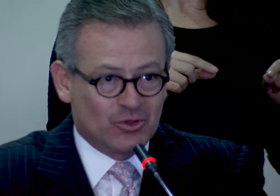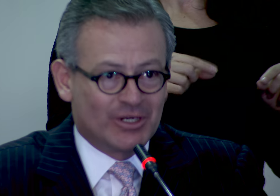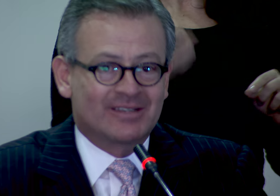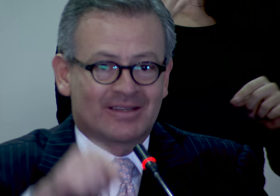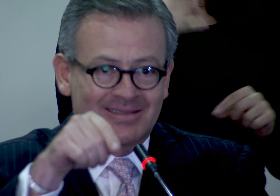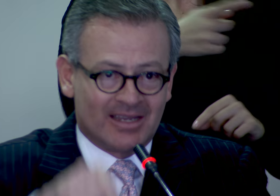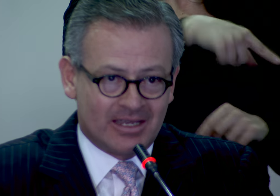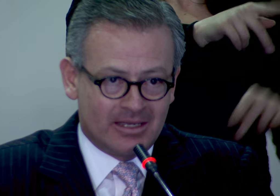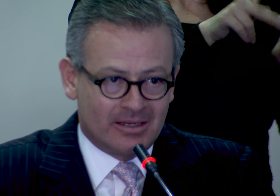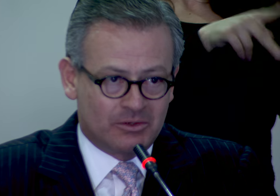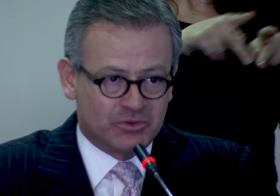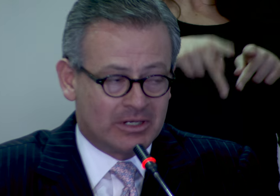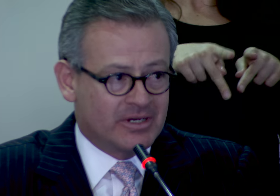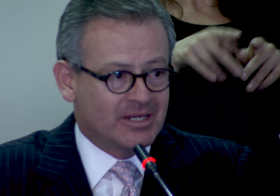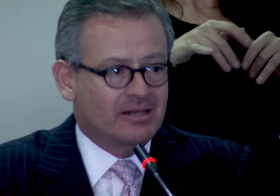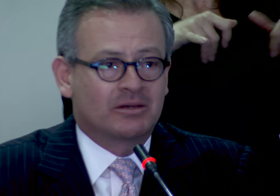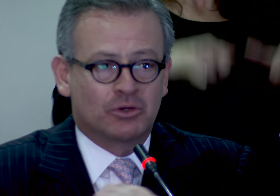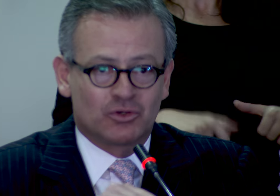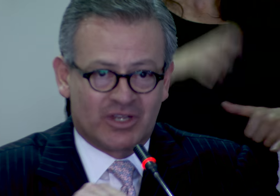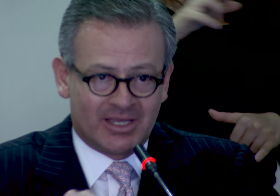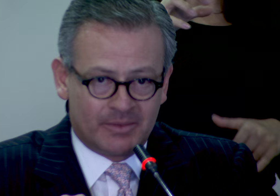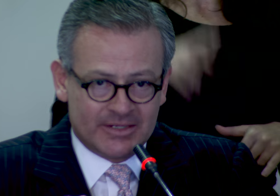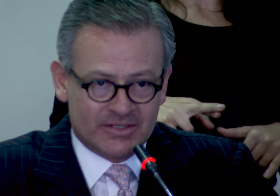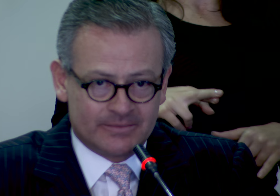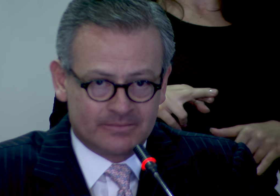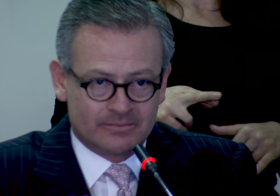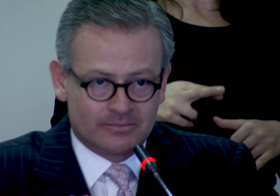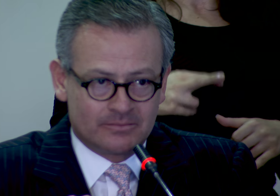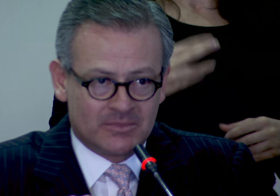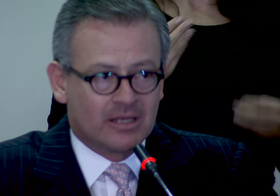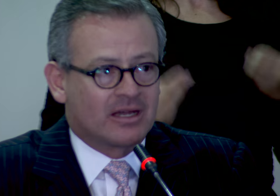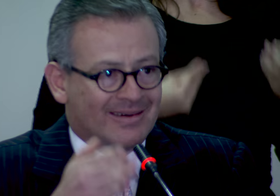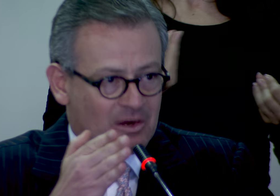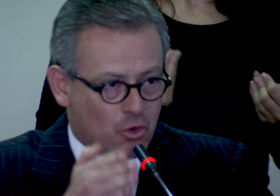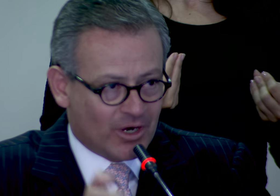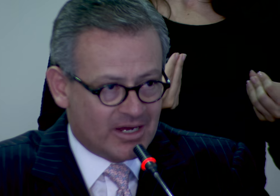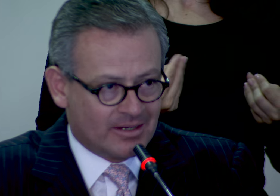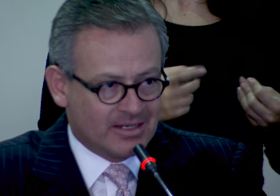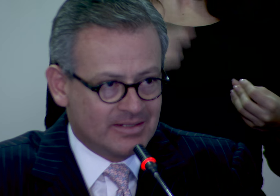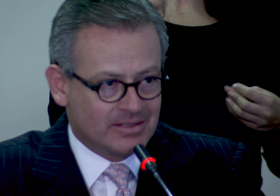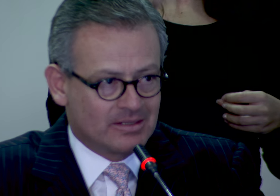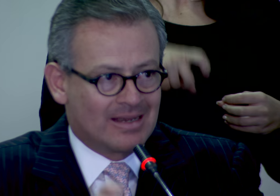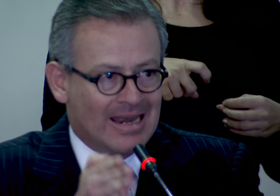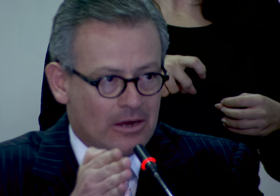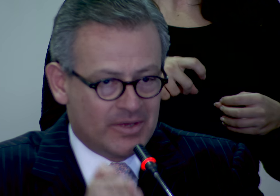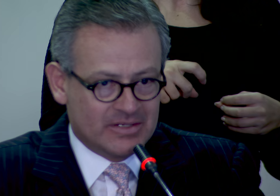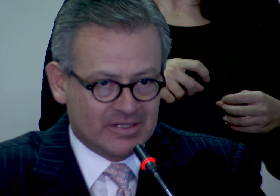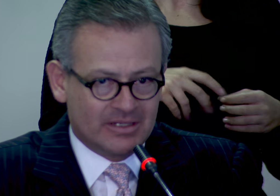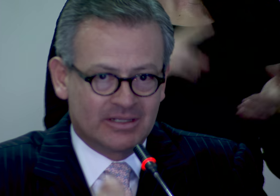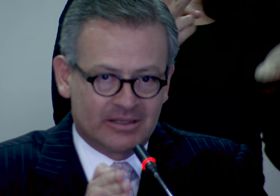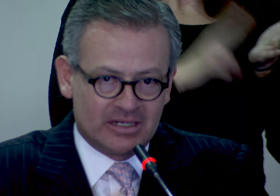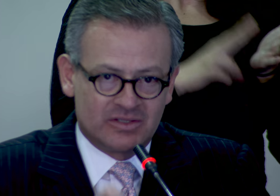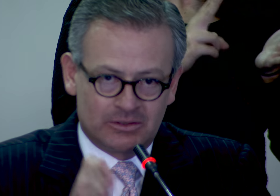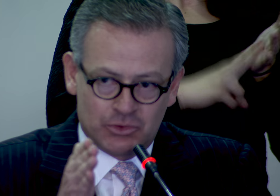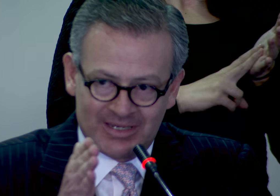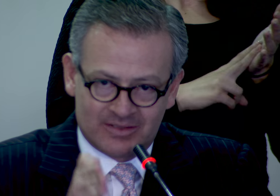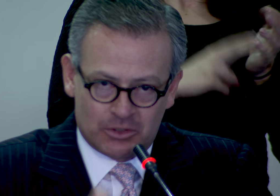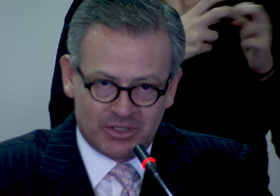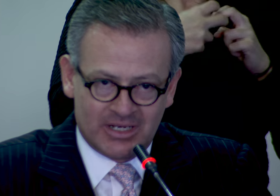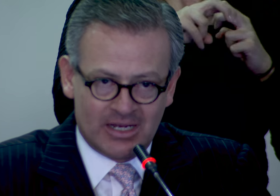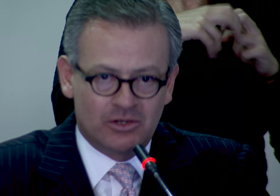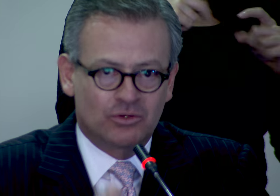estas personas se quedan en Costa Rica, no nos queda más que revocarles la visa de